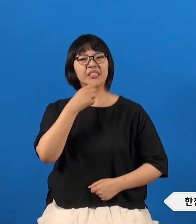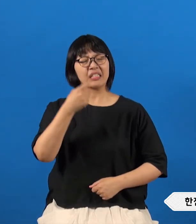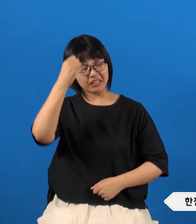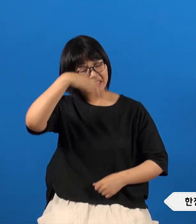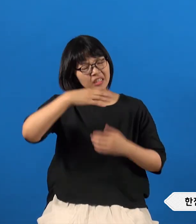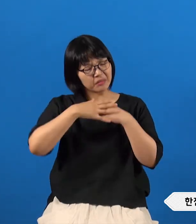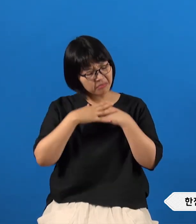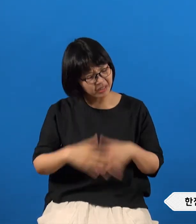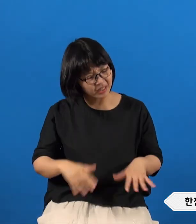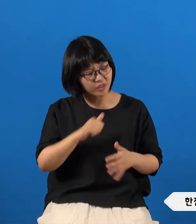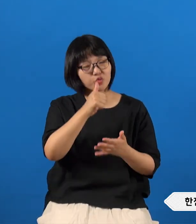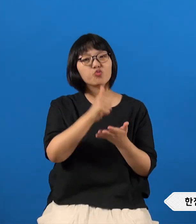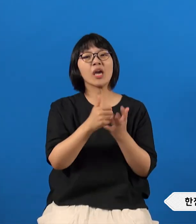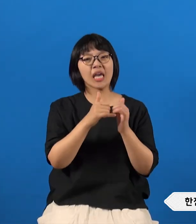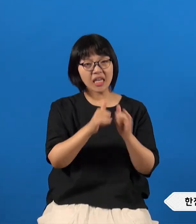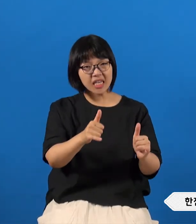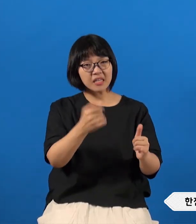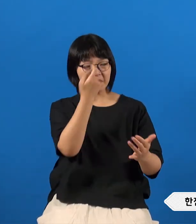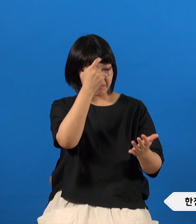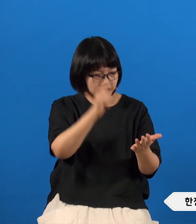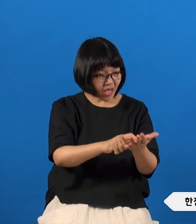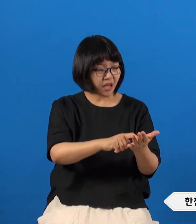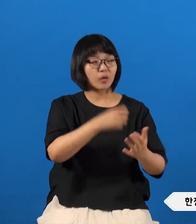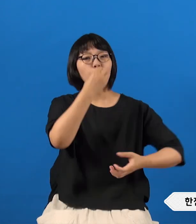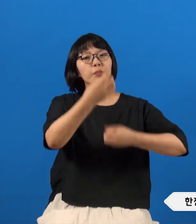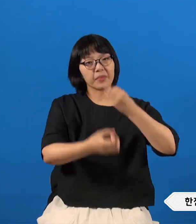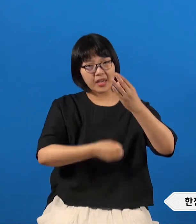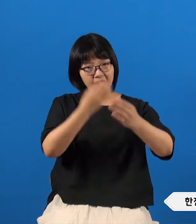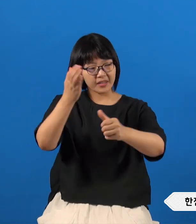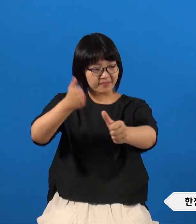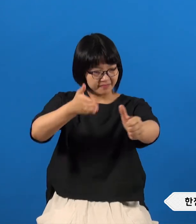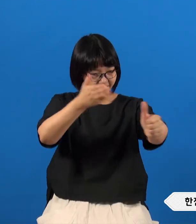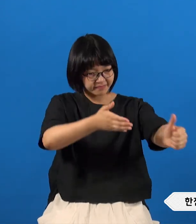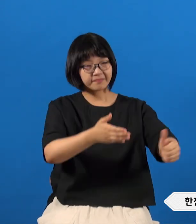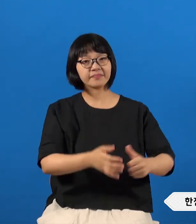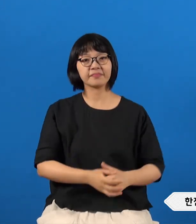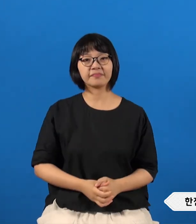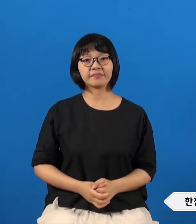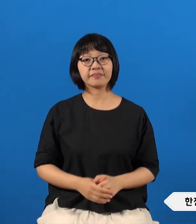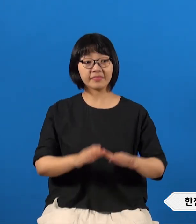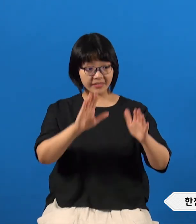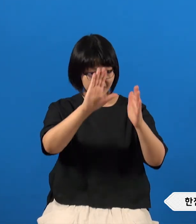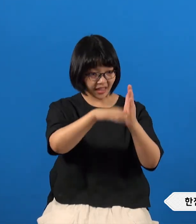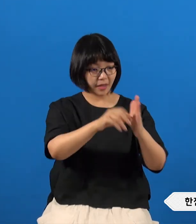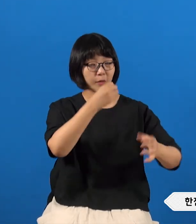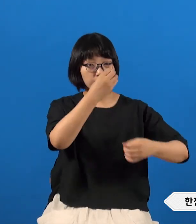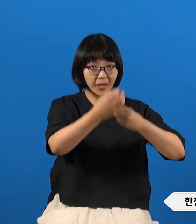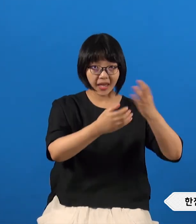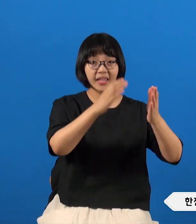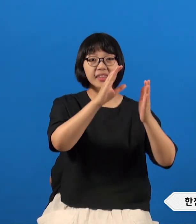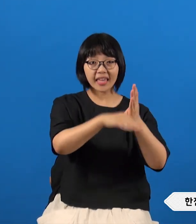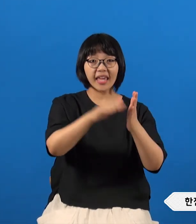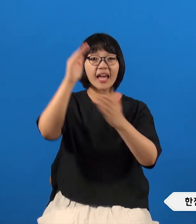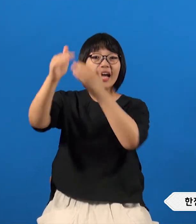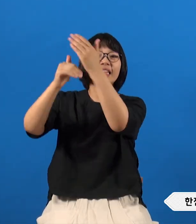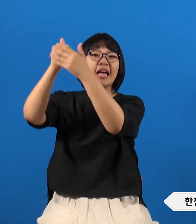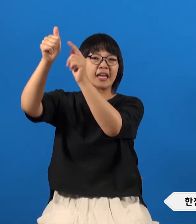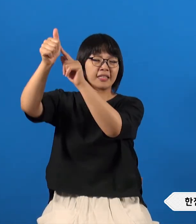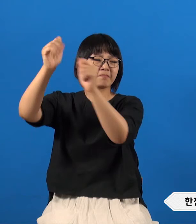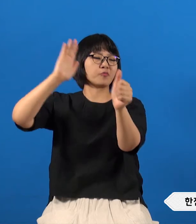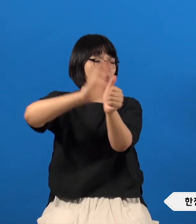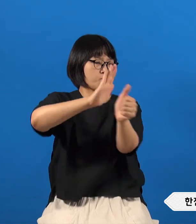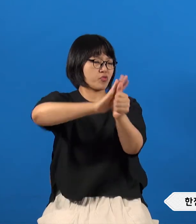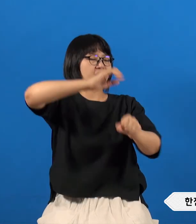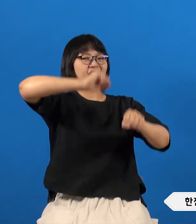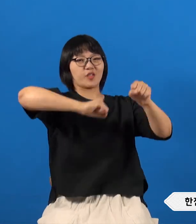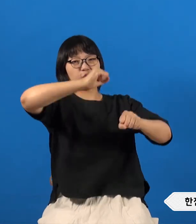그저 연약한 죄인인 것을 여러분 진심으로 고백할 수 있기를 바랍니다. 그럴 때 비로소 하나님이